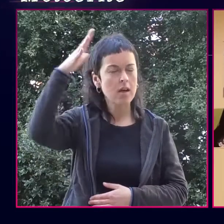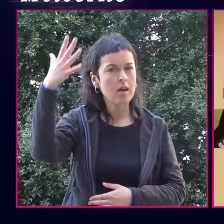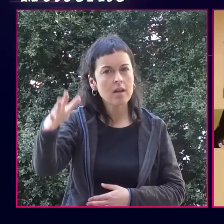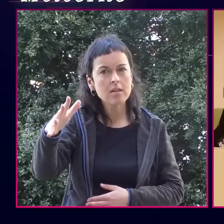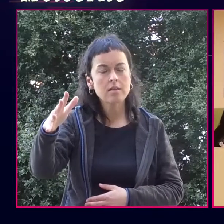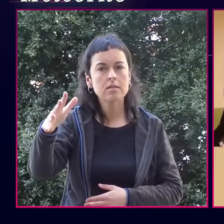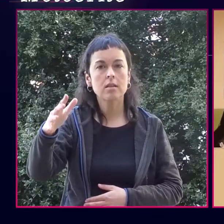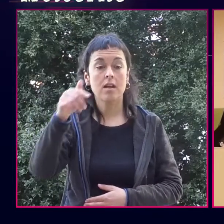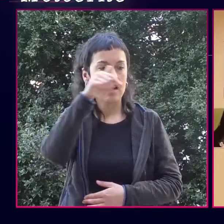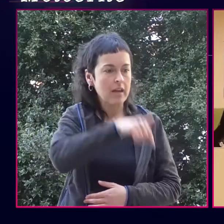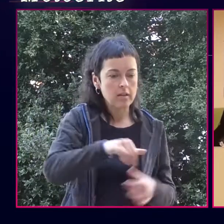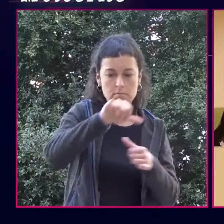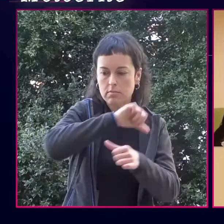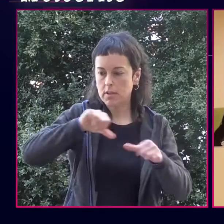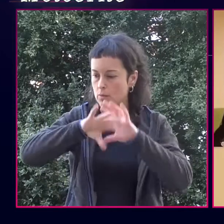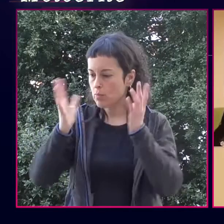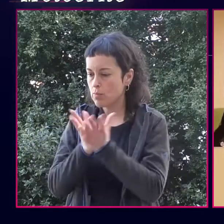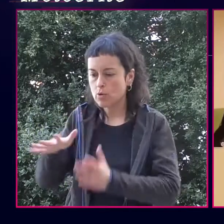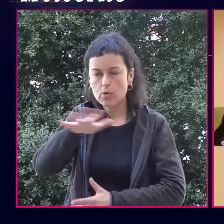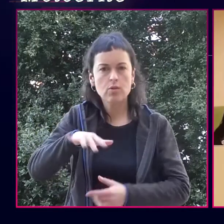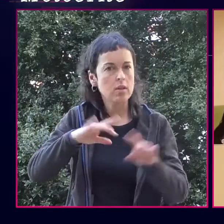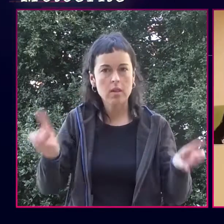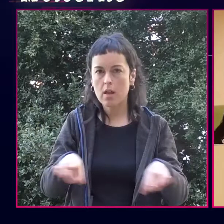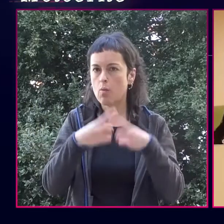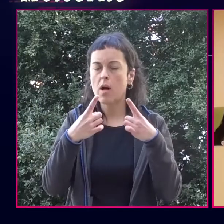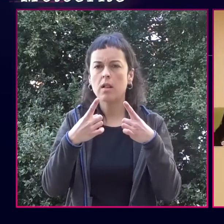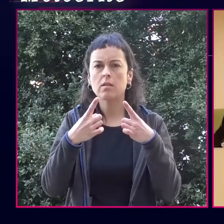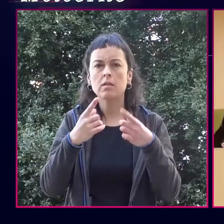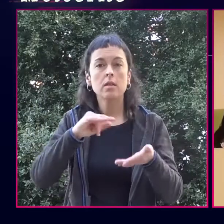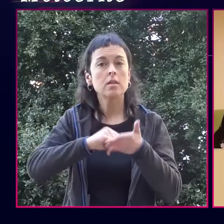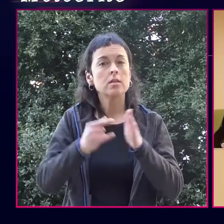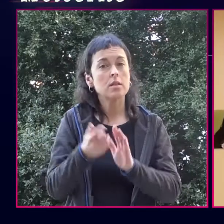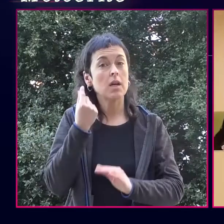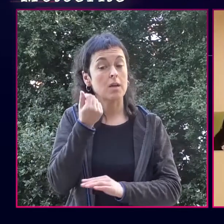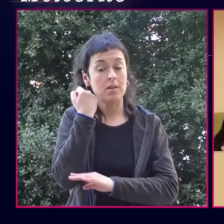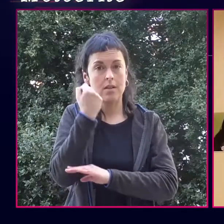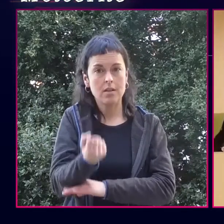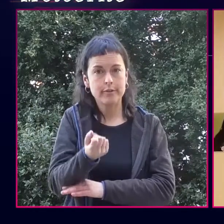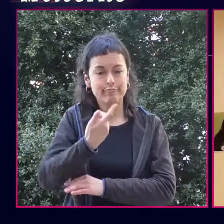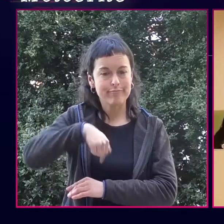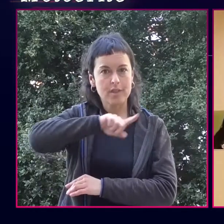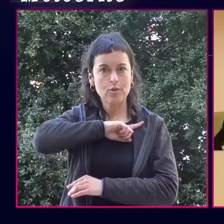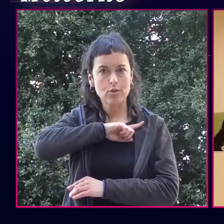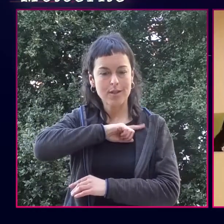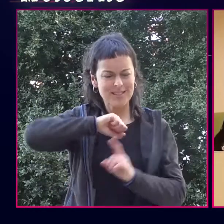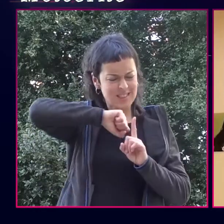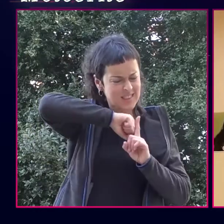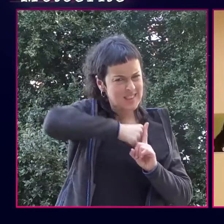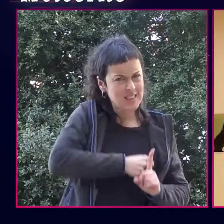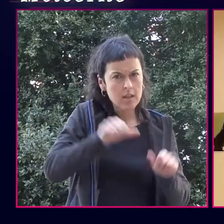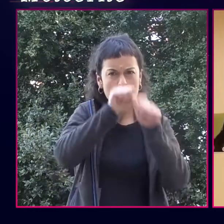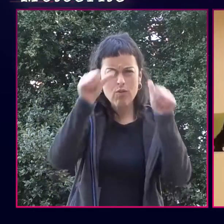que nos sigan matando, de que nos maten aquí en Latinoamérica y en cualquier parte del mundo. Porque estamos hartas de ser las que estamos en primera